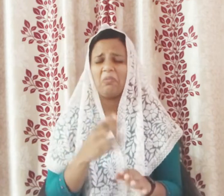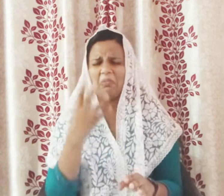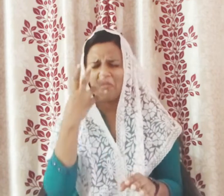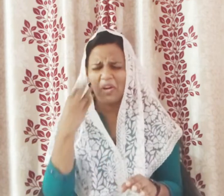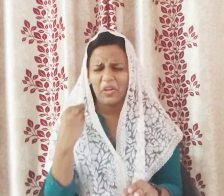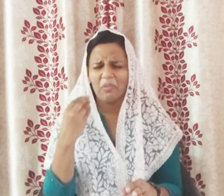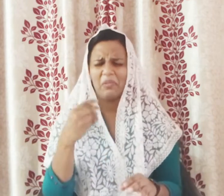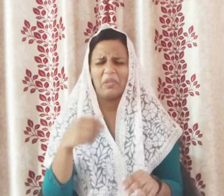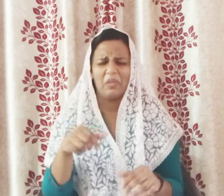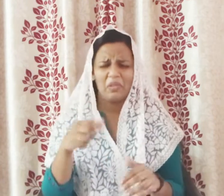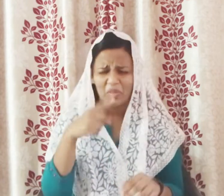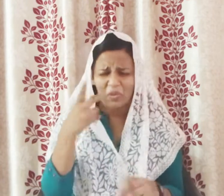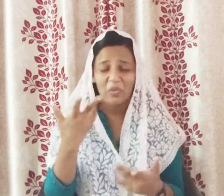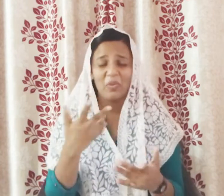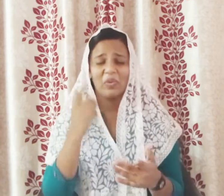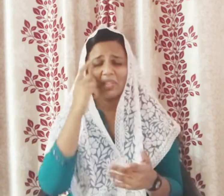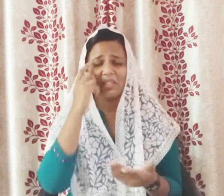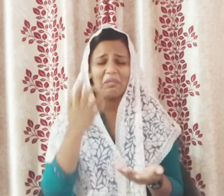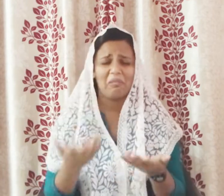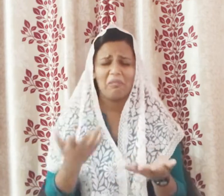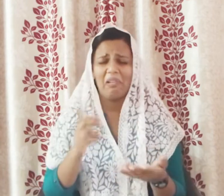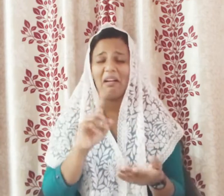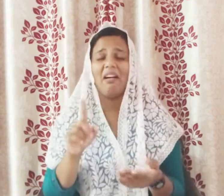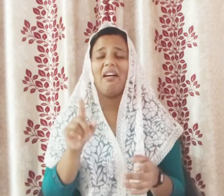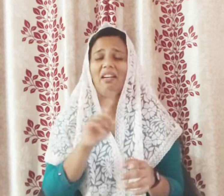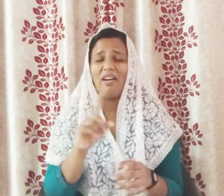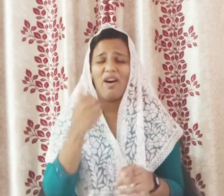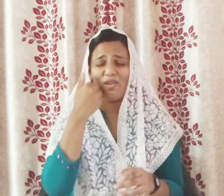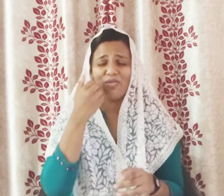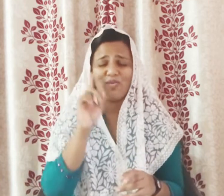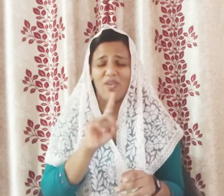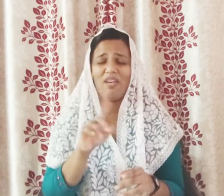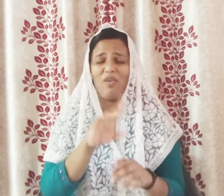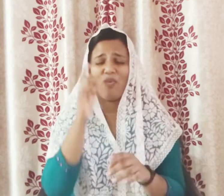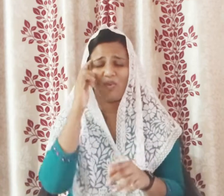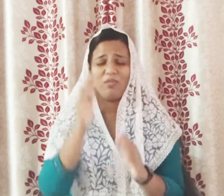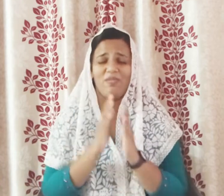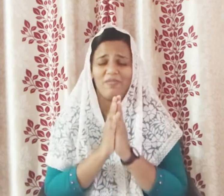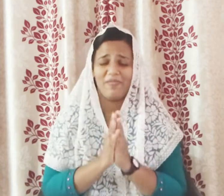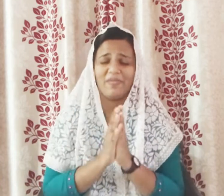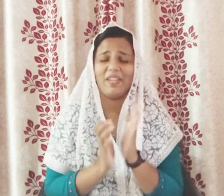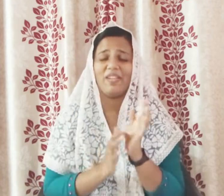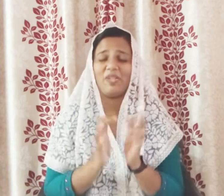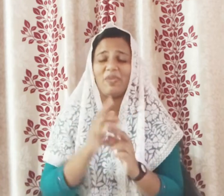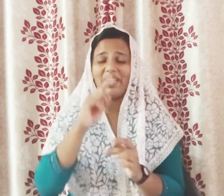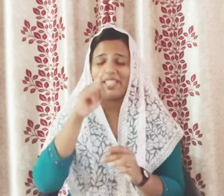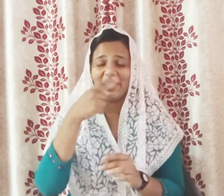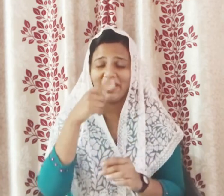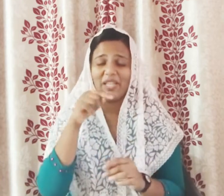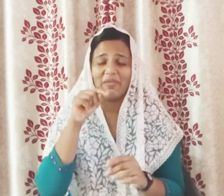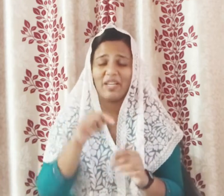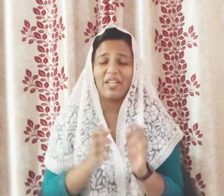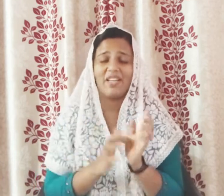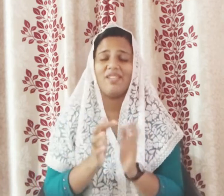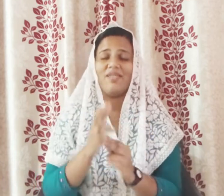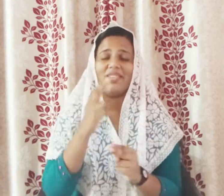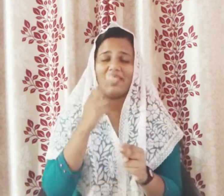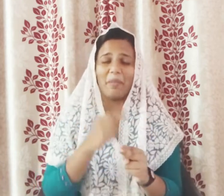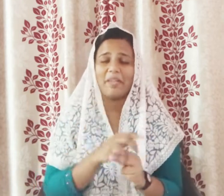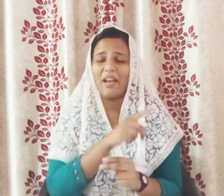രോഗത്തോട് അവൻ മല്ലടിച്ച് മരണത്തോടൊക്കെ മല്ലടിച്ച് അവൻ കട്ടിലിൽ കിടക്കുന്നവർക്ക് വേണ്ടി ഞങ്ങൾ പ്രാർത്ഥിക്കുക. ഇന്ന് പകൽക്കാലം കർത്താവിൻ്റെ ജീവൻ യേശുവിൻ നാമത്തിൽ